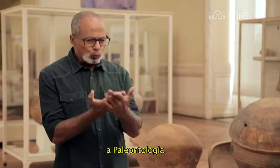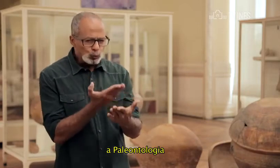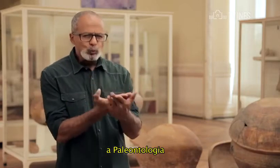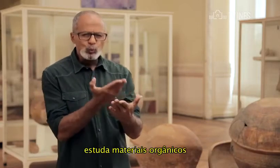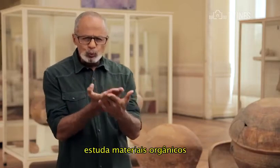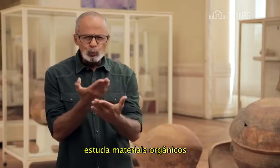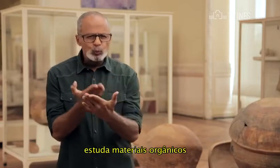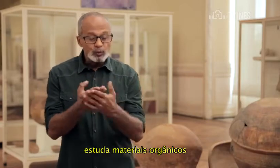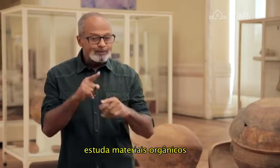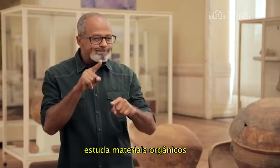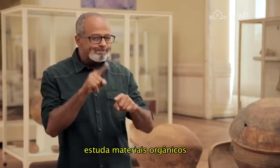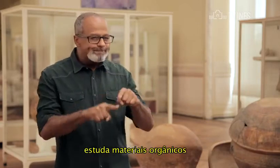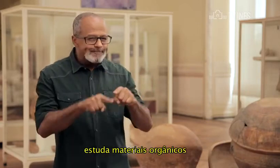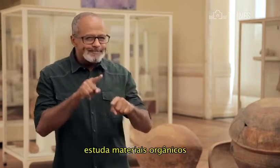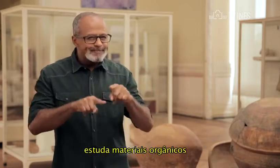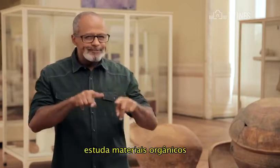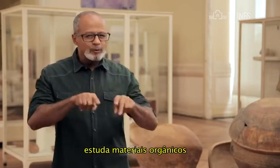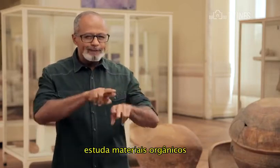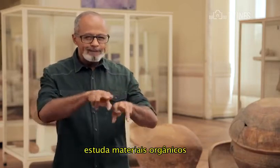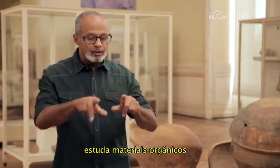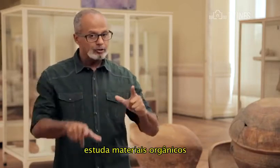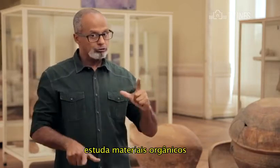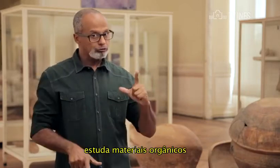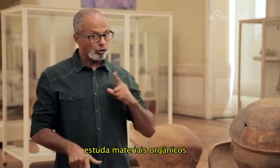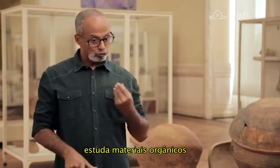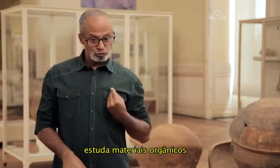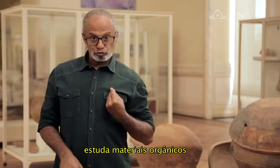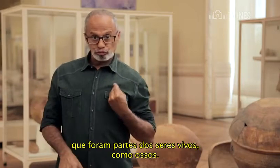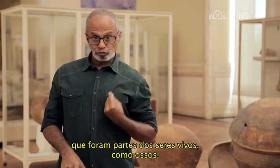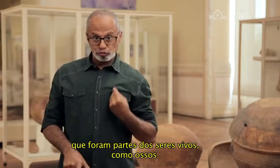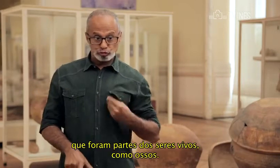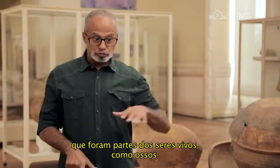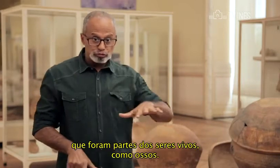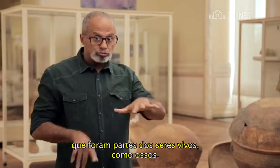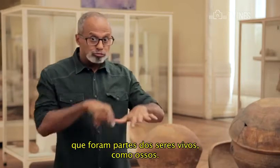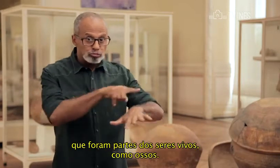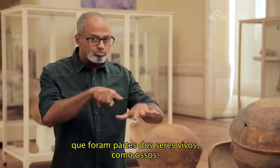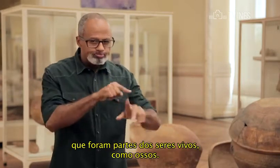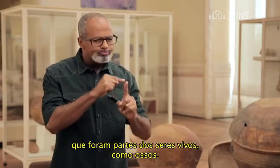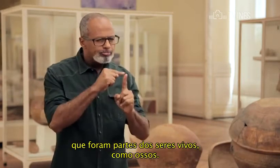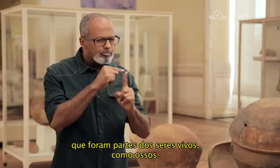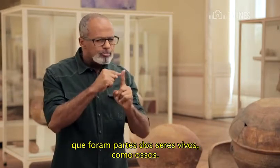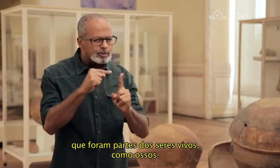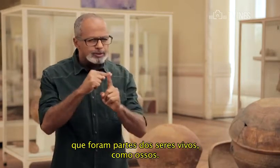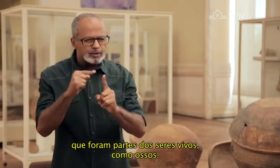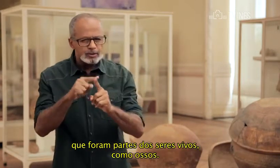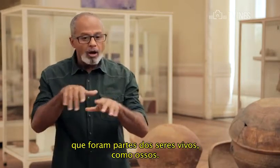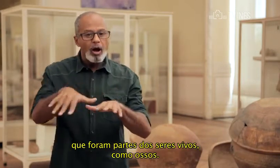Estuda... Materiais orgânicos... Que foram partes dos seres vivos.